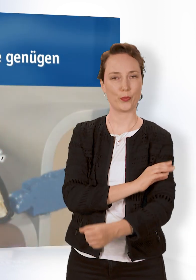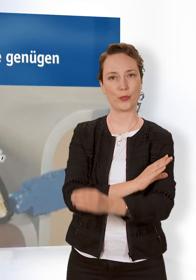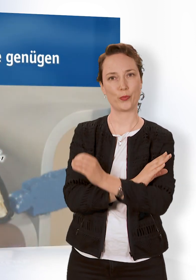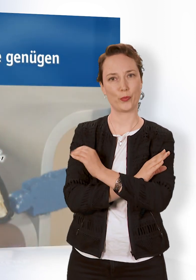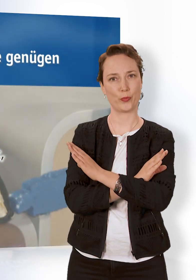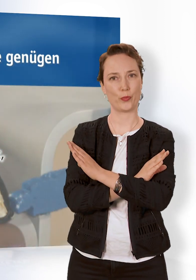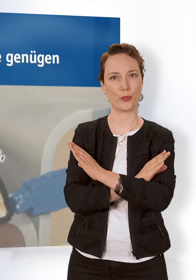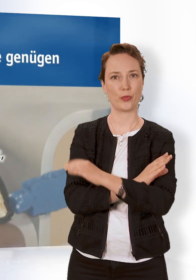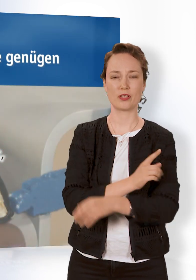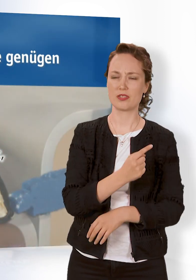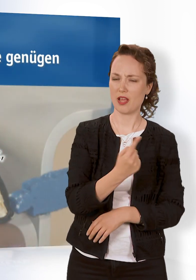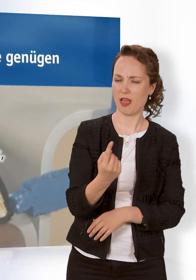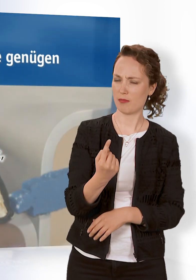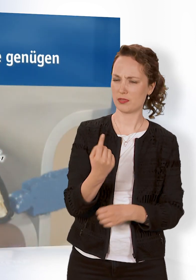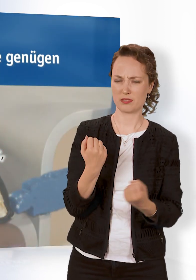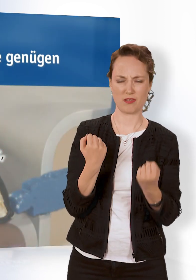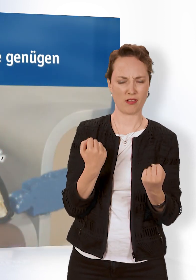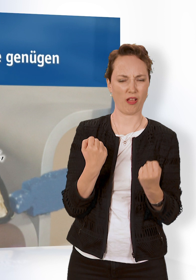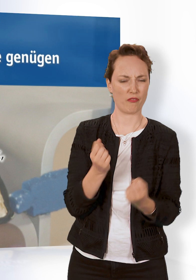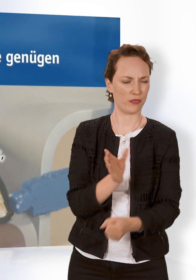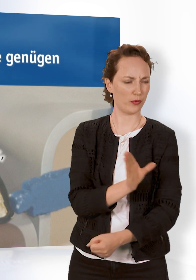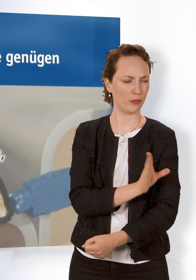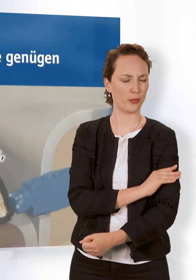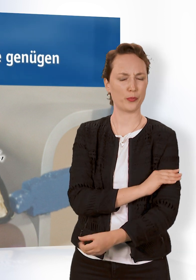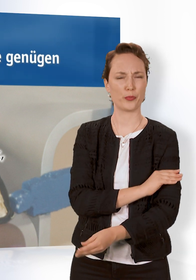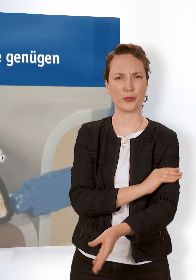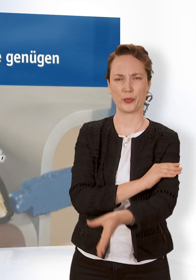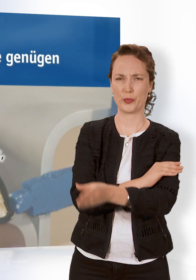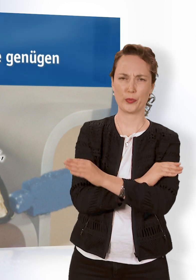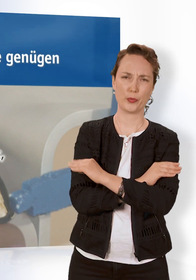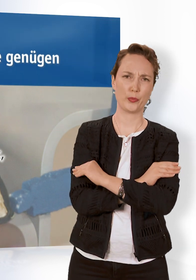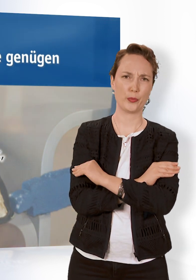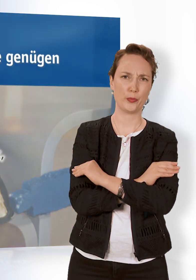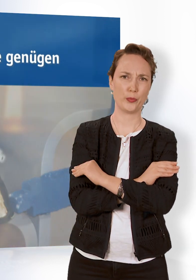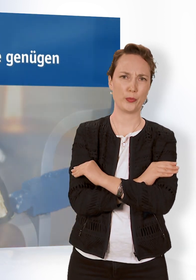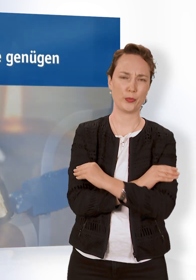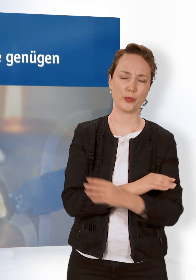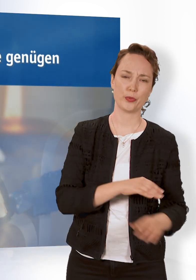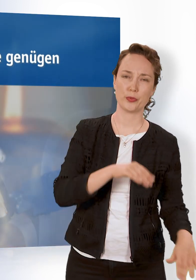stark, in denen, die am Ende ihrer Kräfte